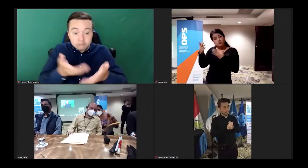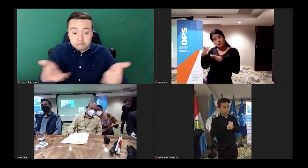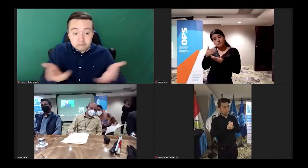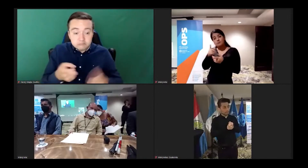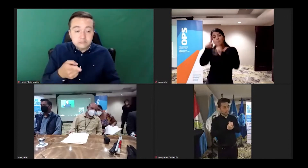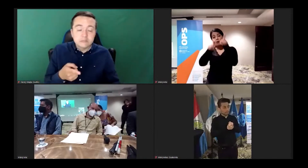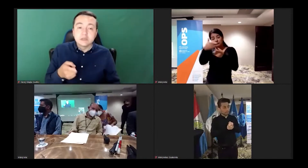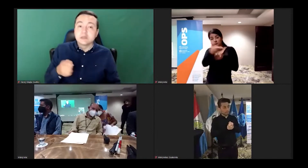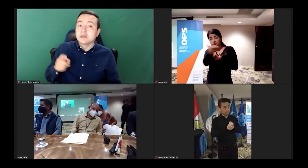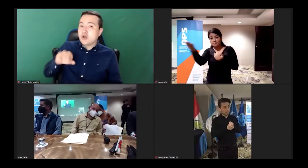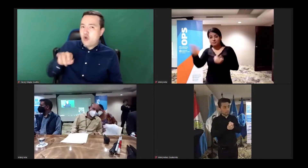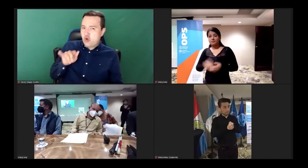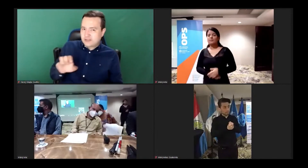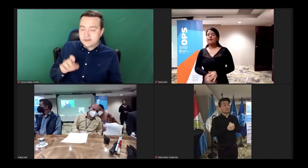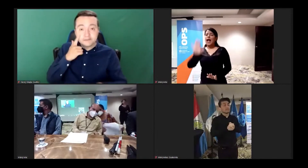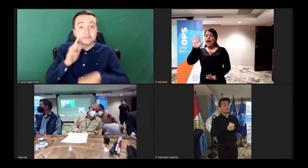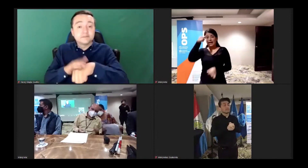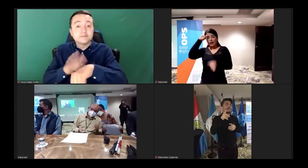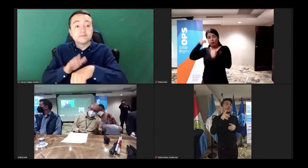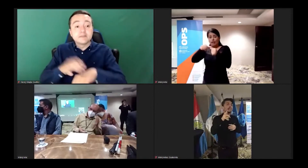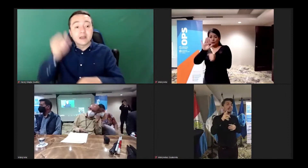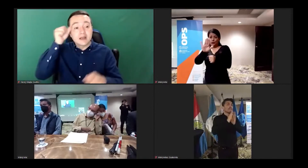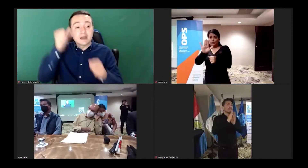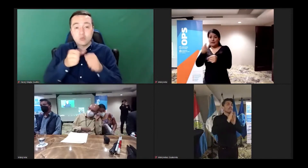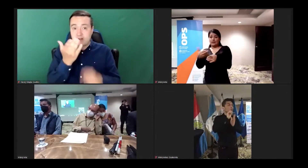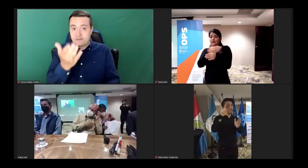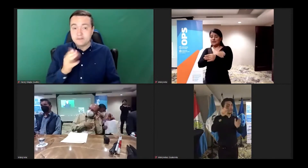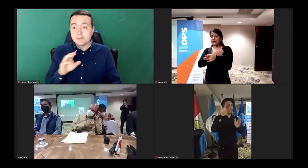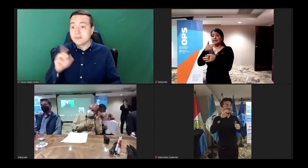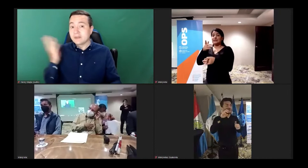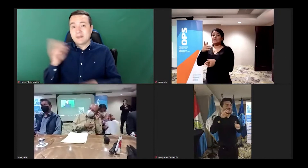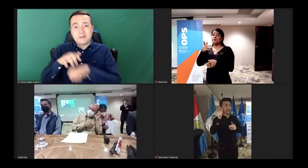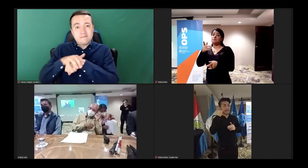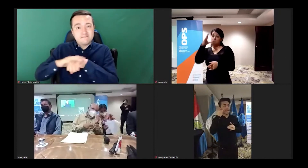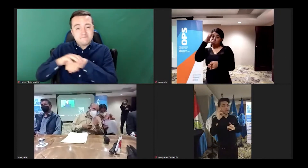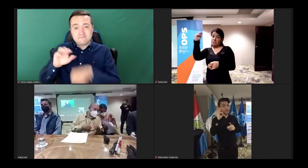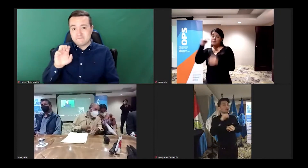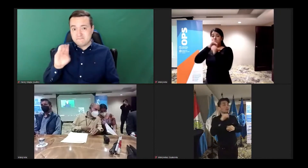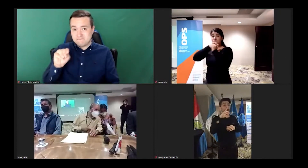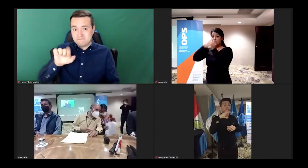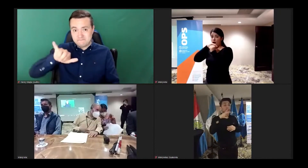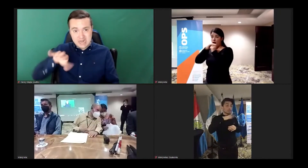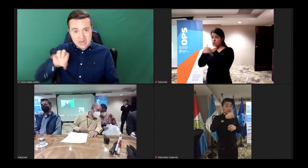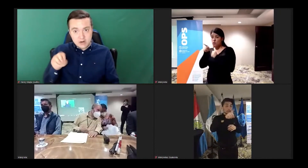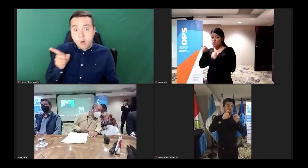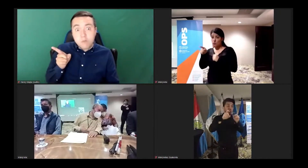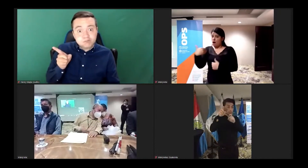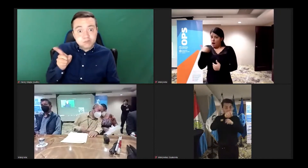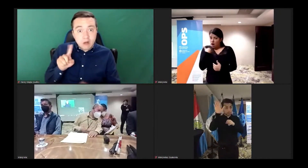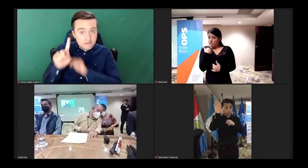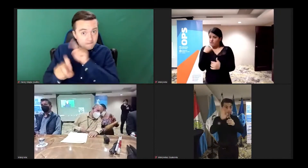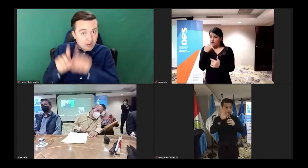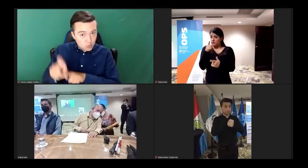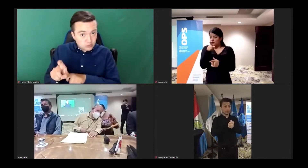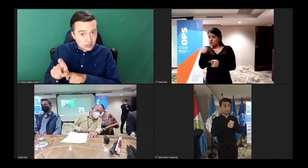quiero recordar algo, señor don Mario. Si tenemos preguntas y